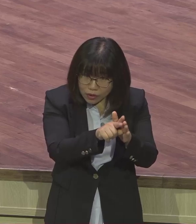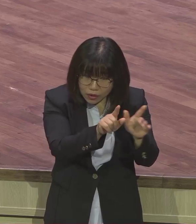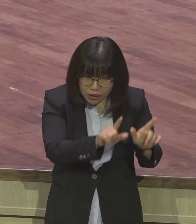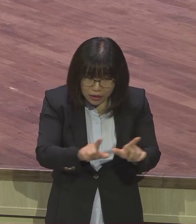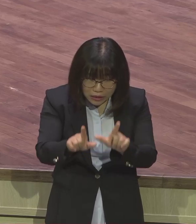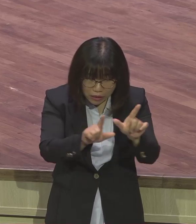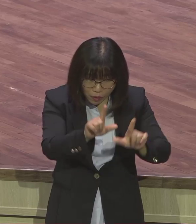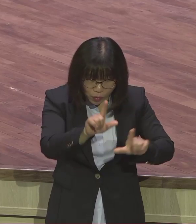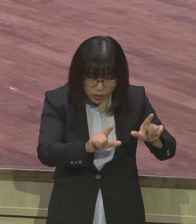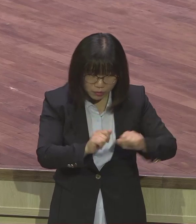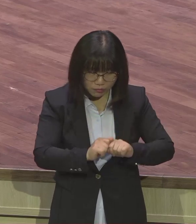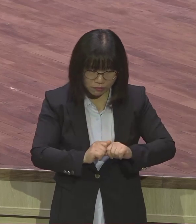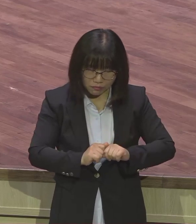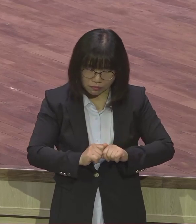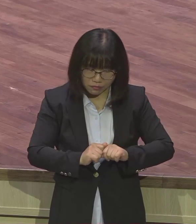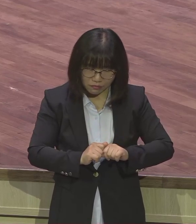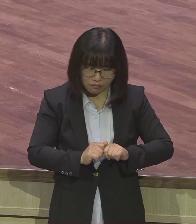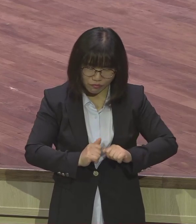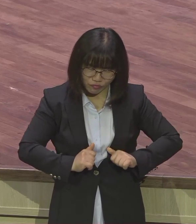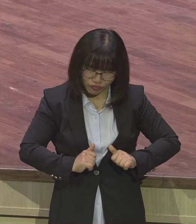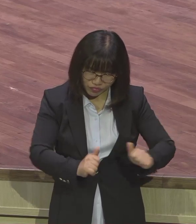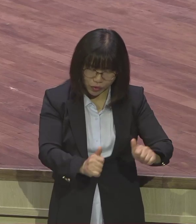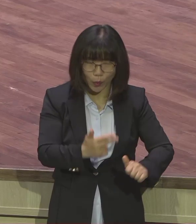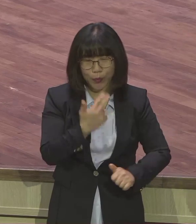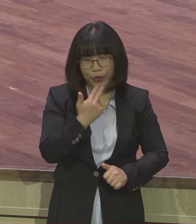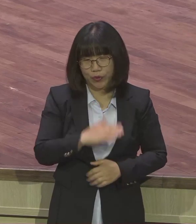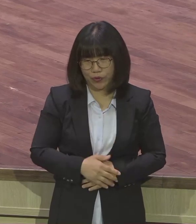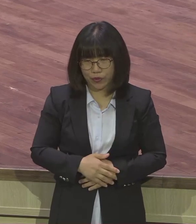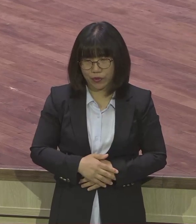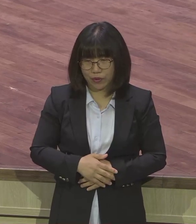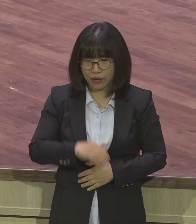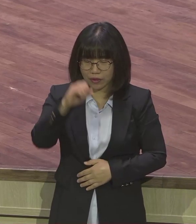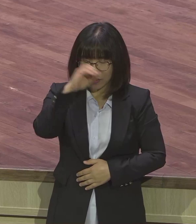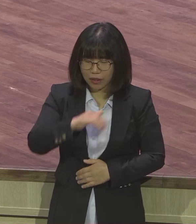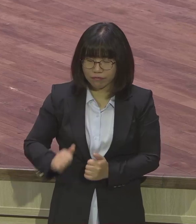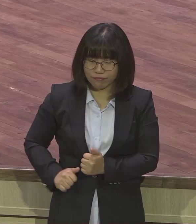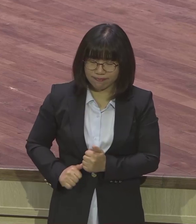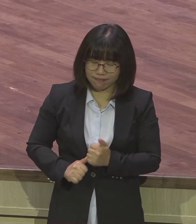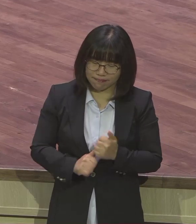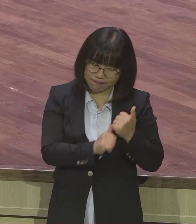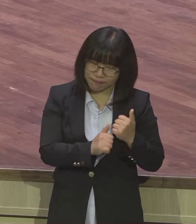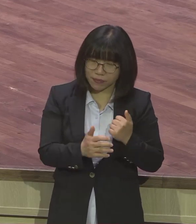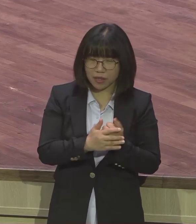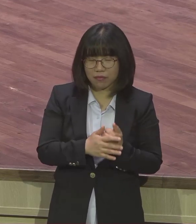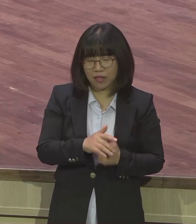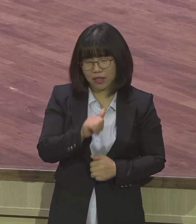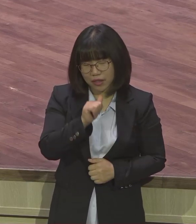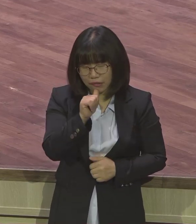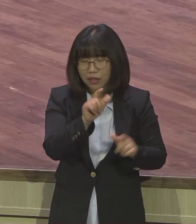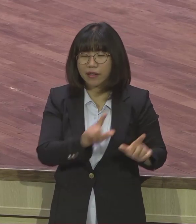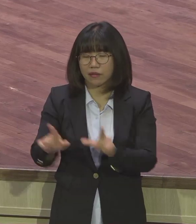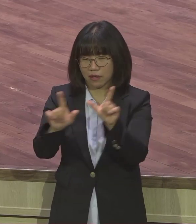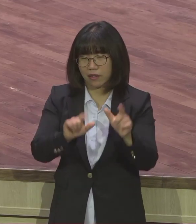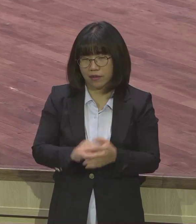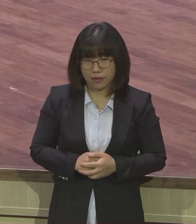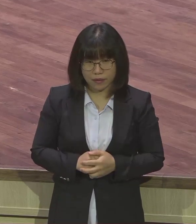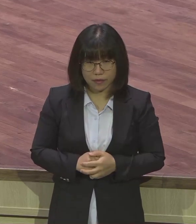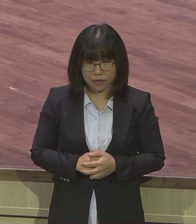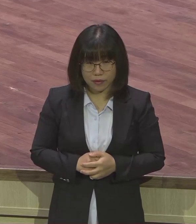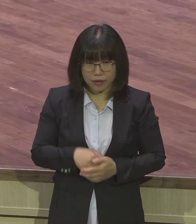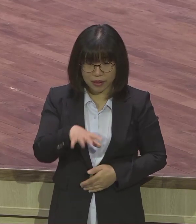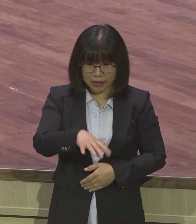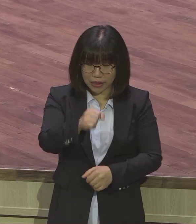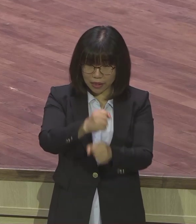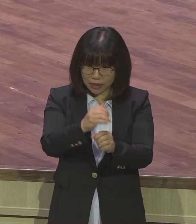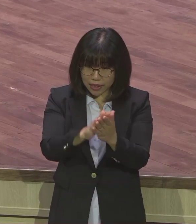일하지 않아요. 그게 그래서 가난한 거예요. 다 그렇게 열심히 하지 않아요. 보세요. 창세기 31장 48절로